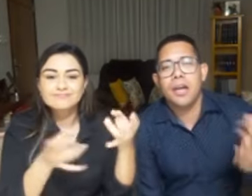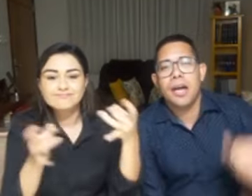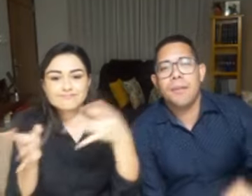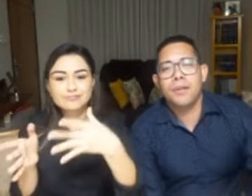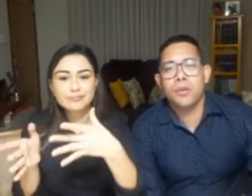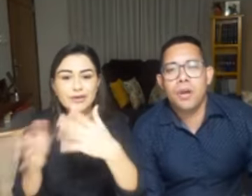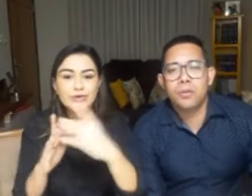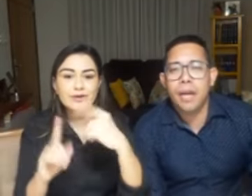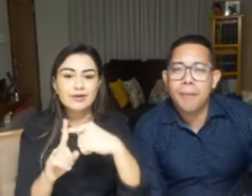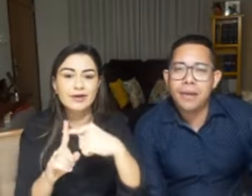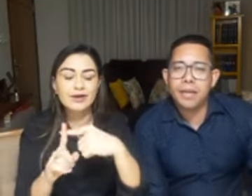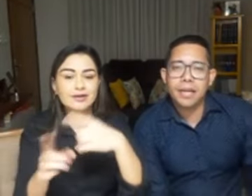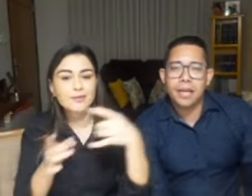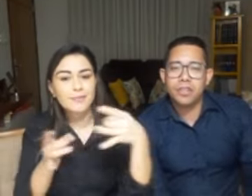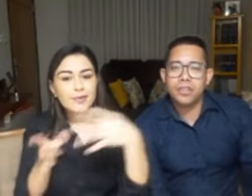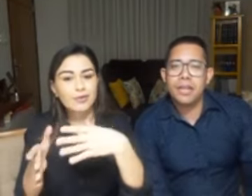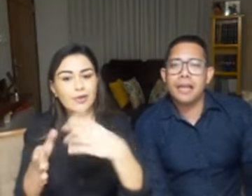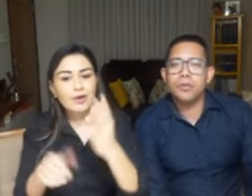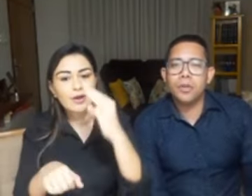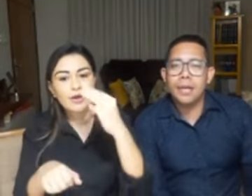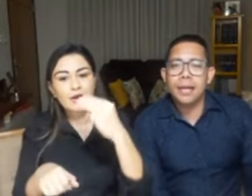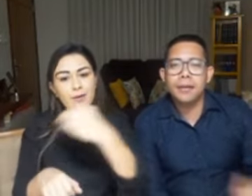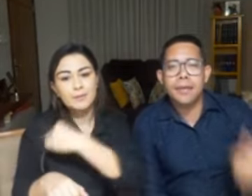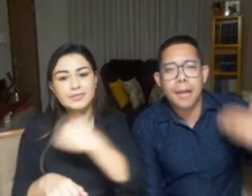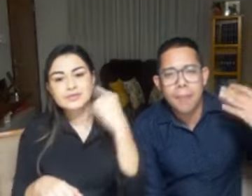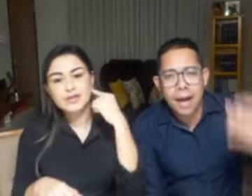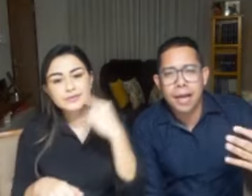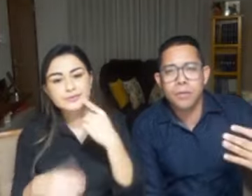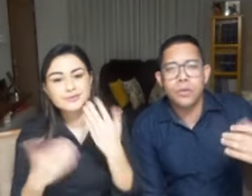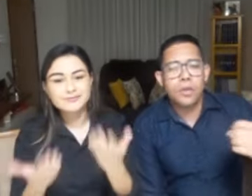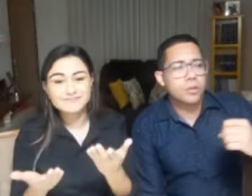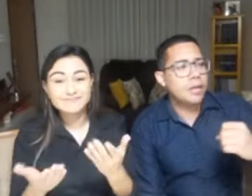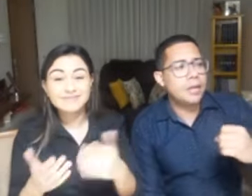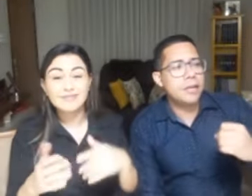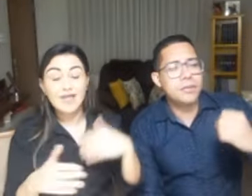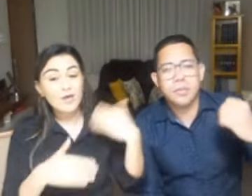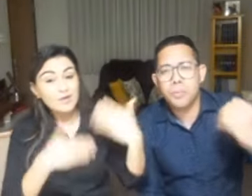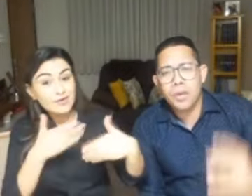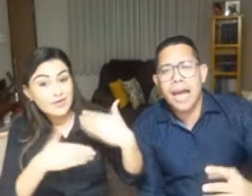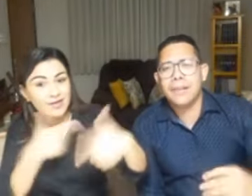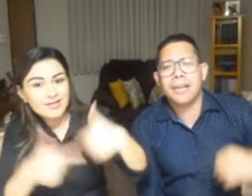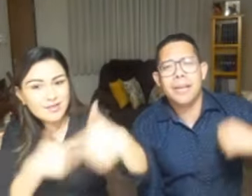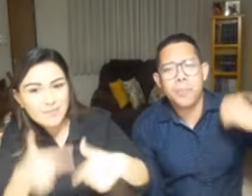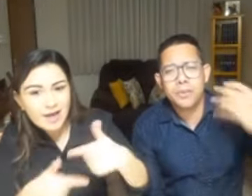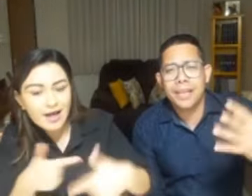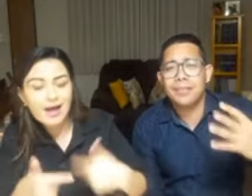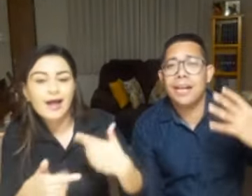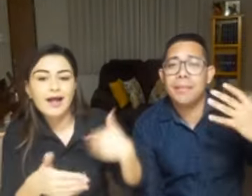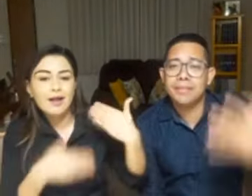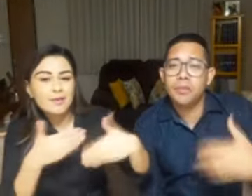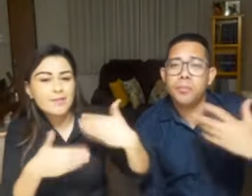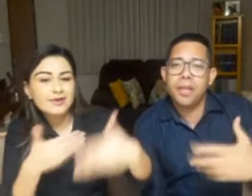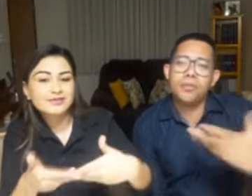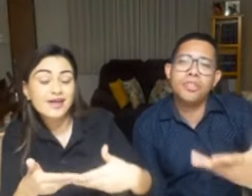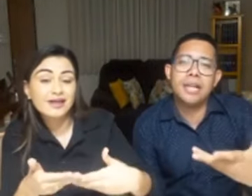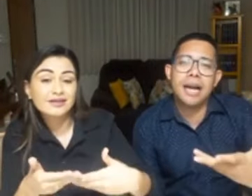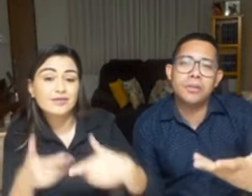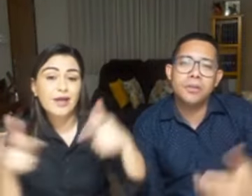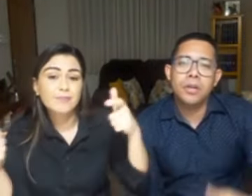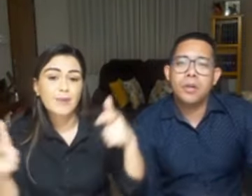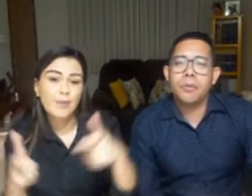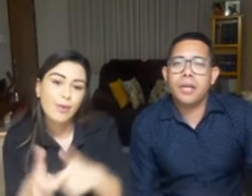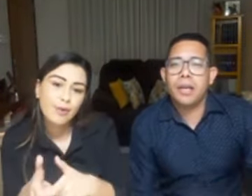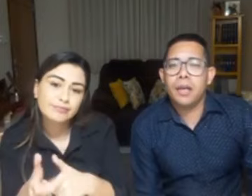secularmente, abandonam o trabalho da igreja, e aí todo aquele trabalho, todo aquele discipulado, aquele processo acaba sendo